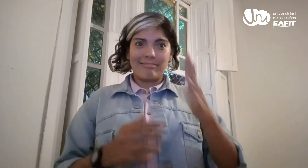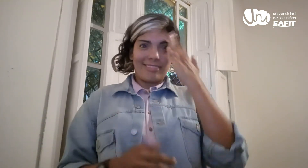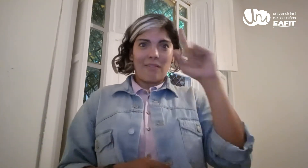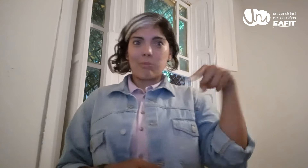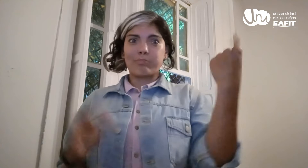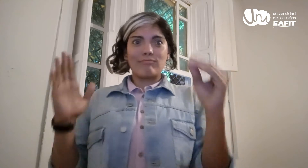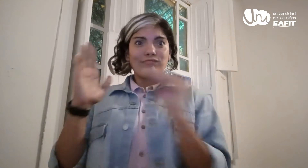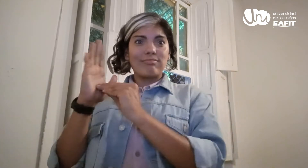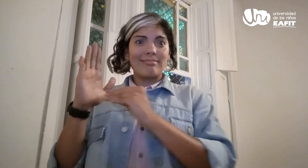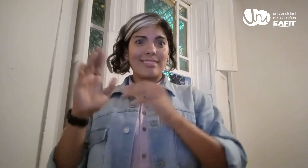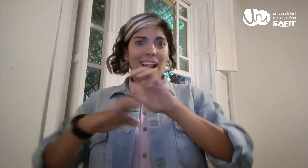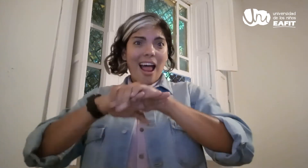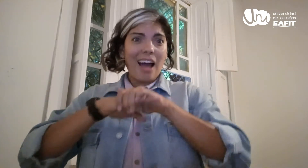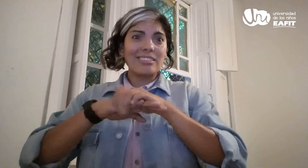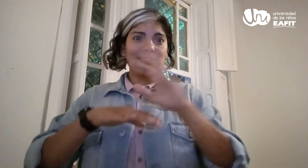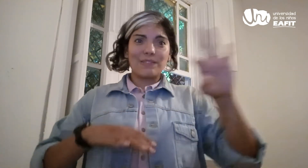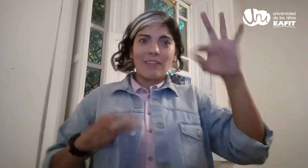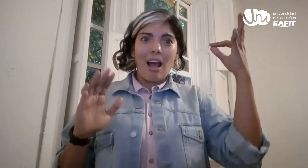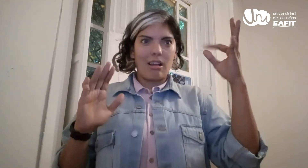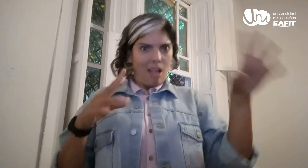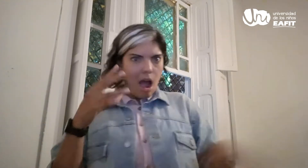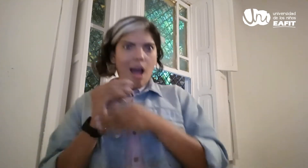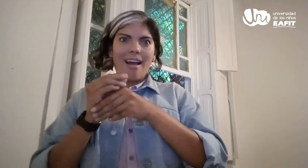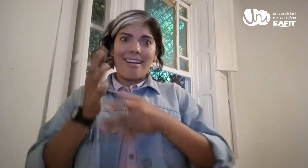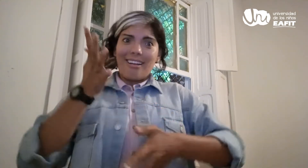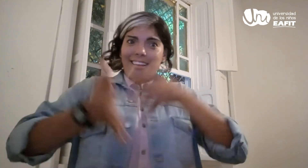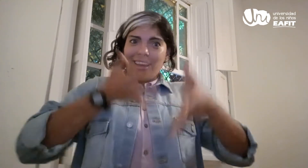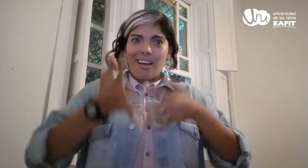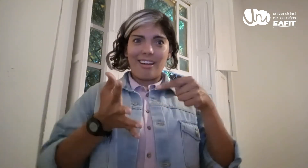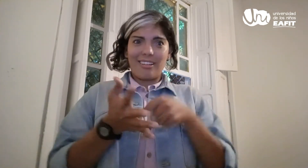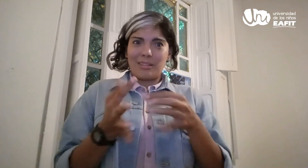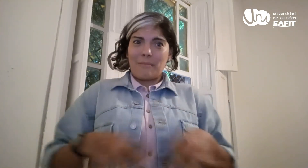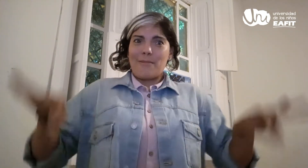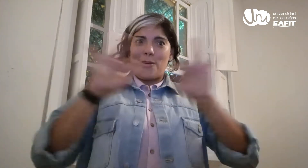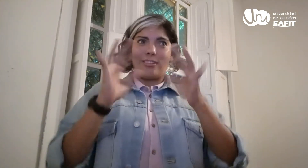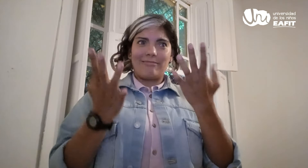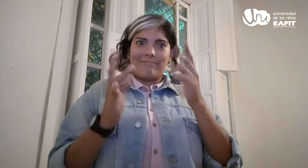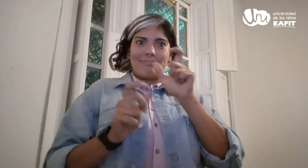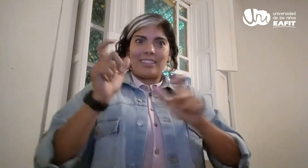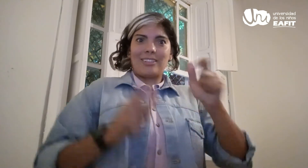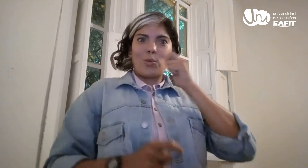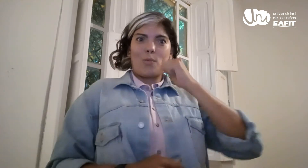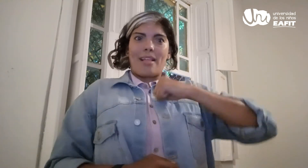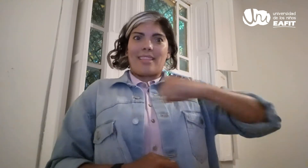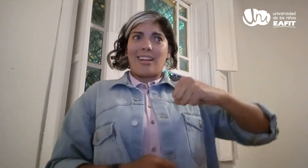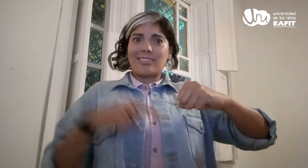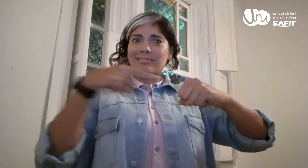inglés, francés, la lengua de señas también debería ser una opción, pues la accesibilidad comunicativa constituye un